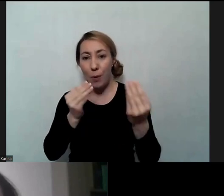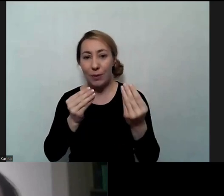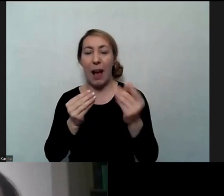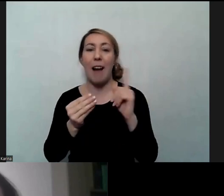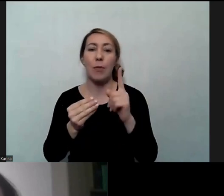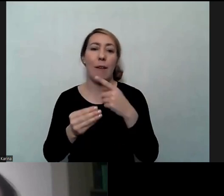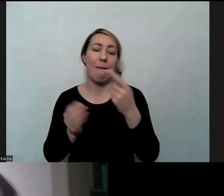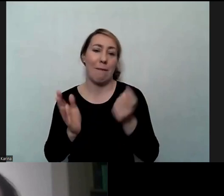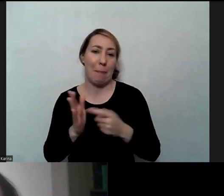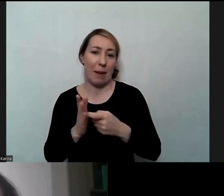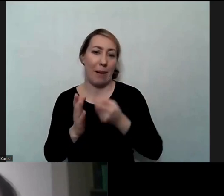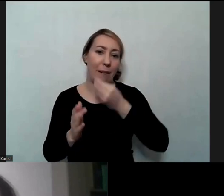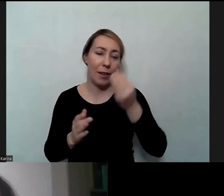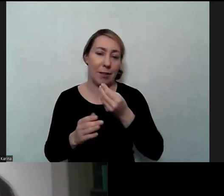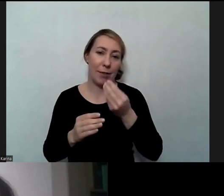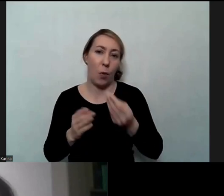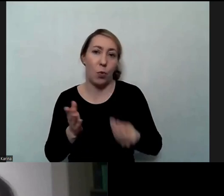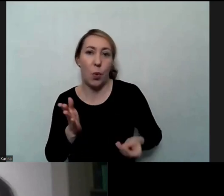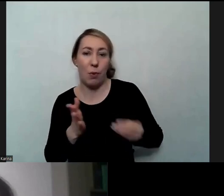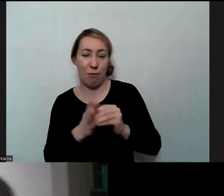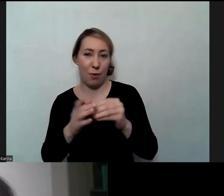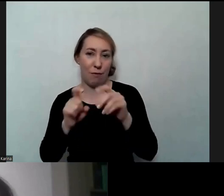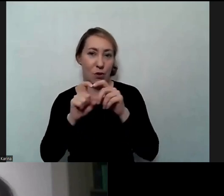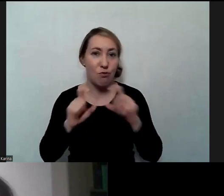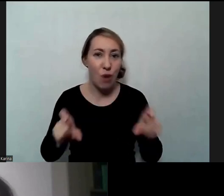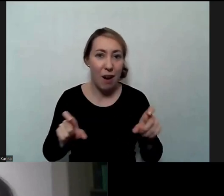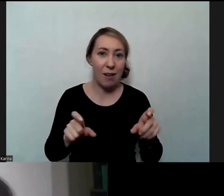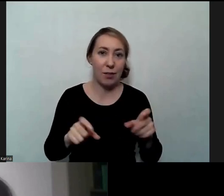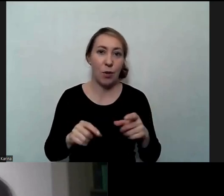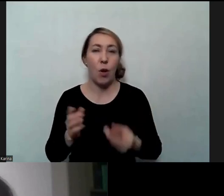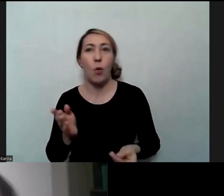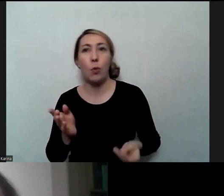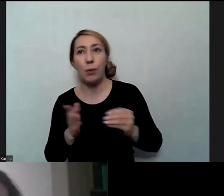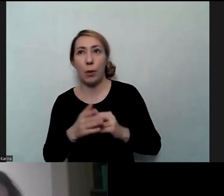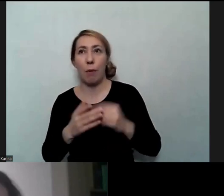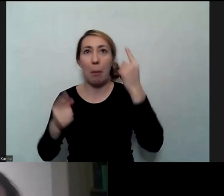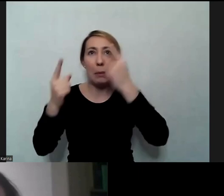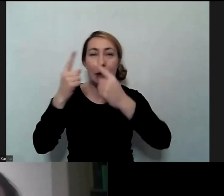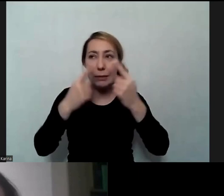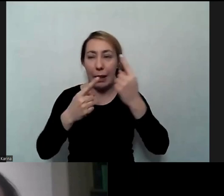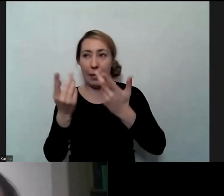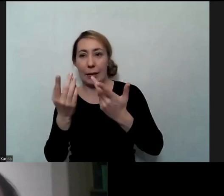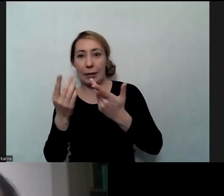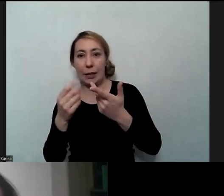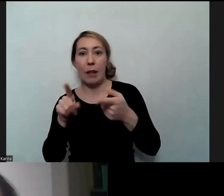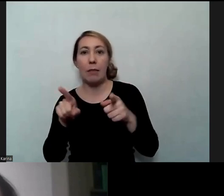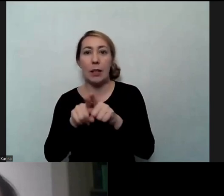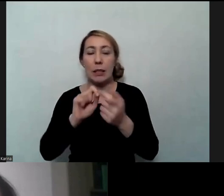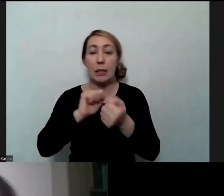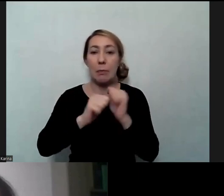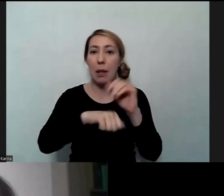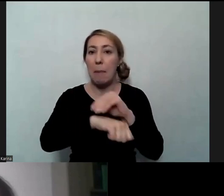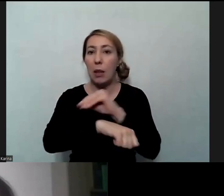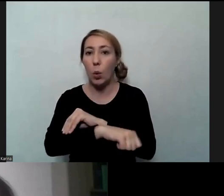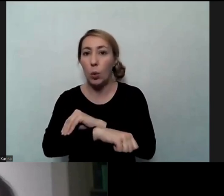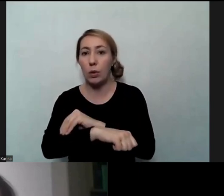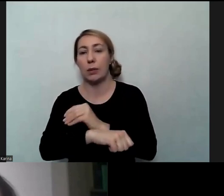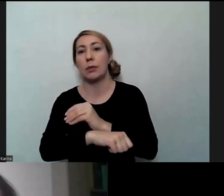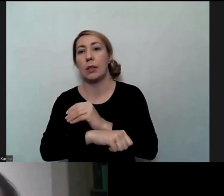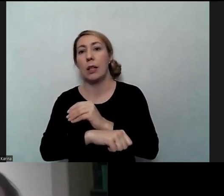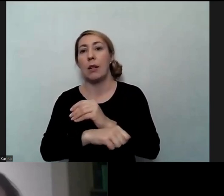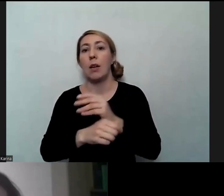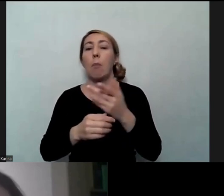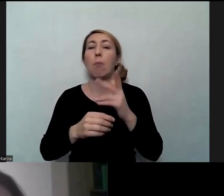jakby dodatkowego czasu i dodatkowego myślenia o teście i zmiany trochę też metodologii, no bo